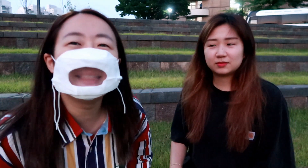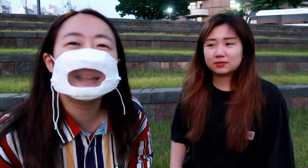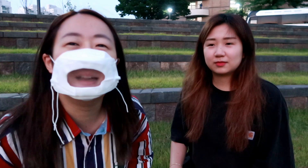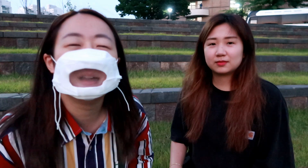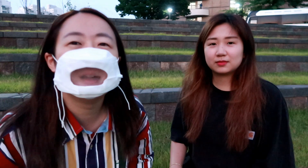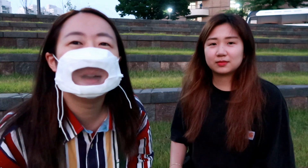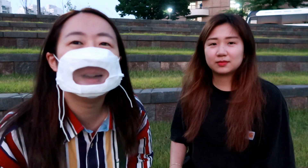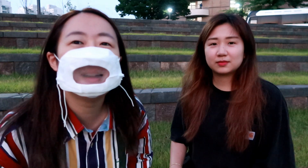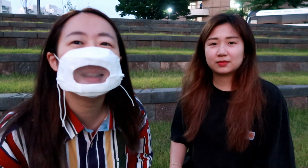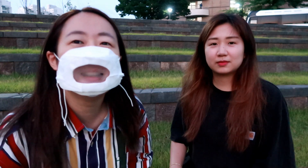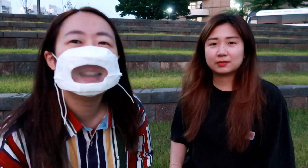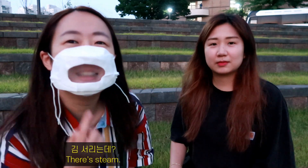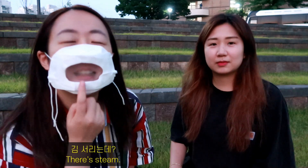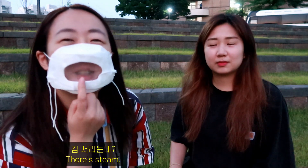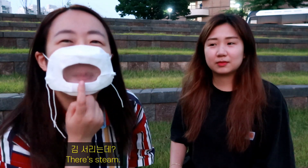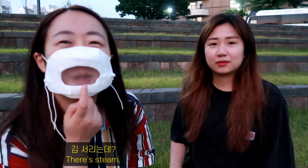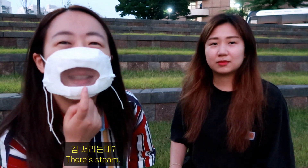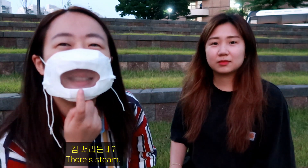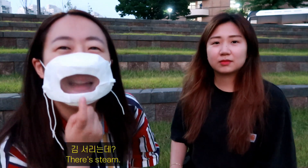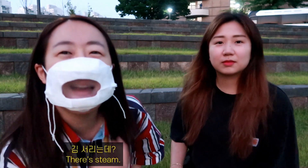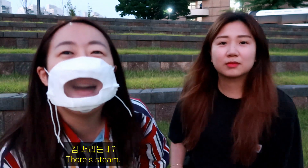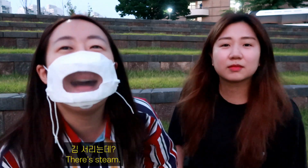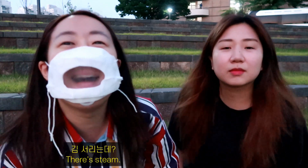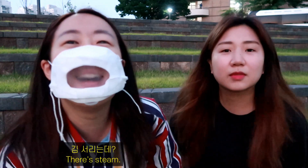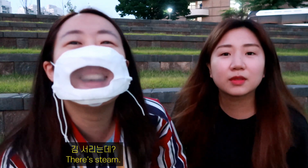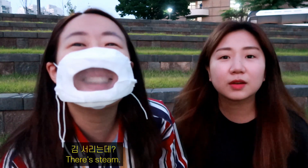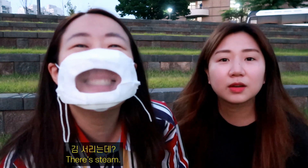알 것 같아. 내가 금살이는데?